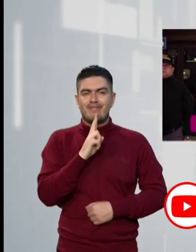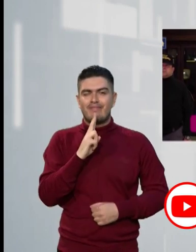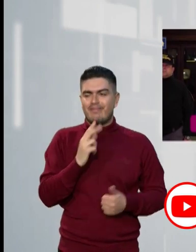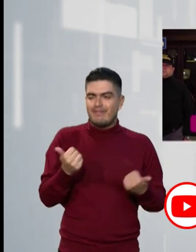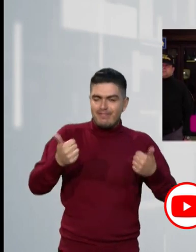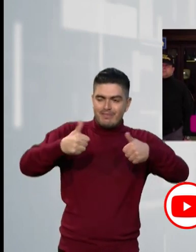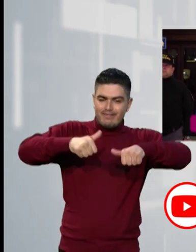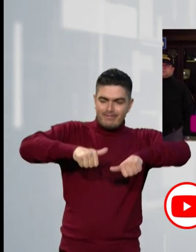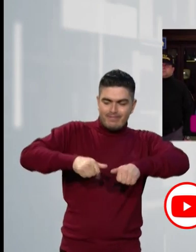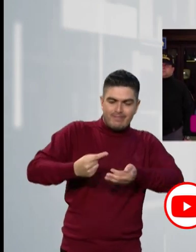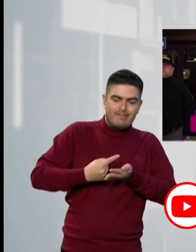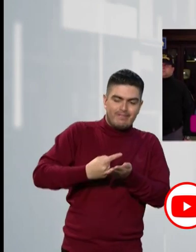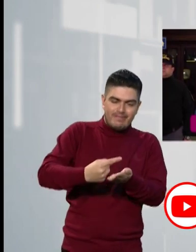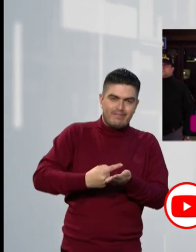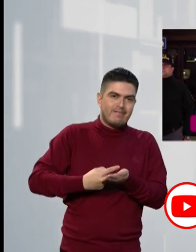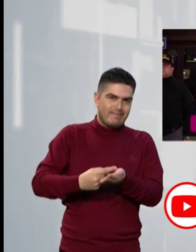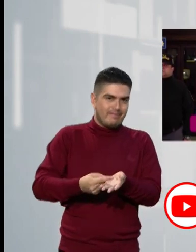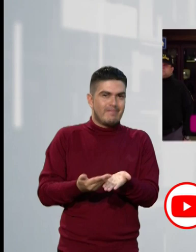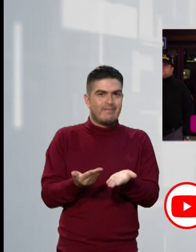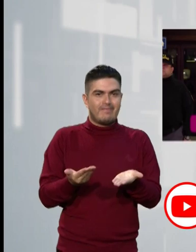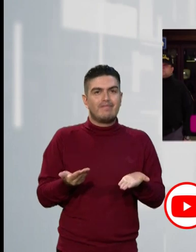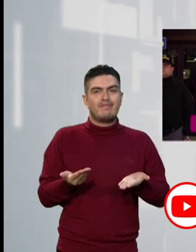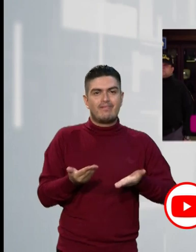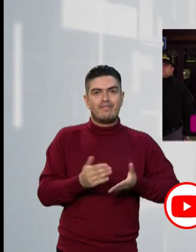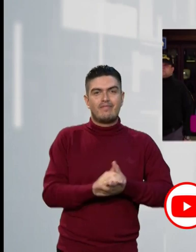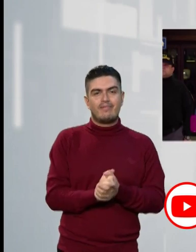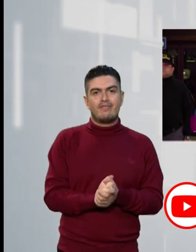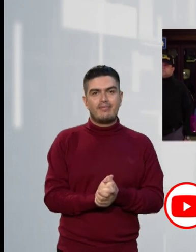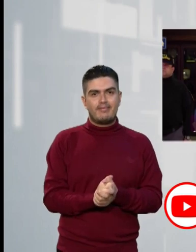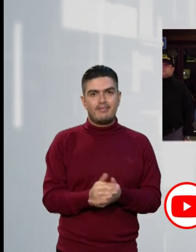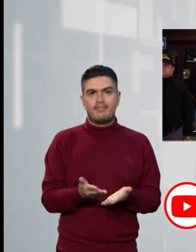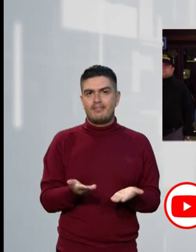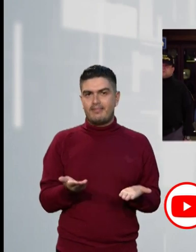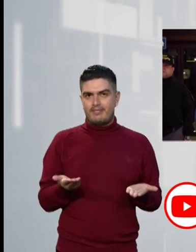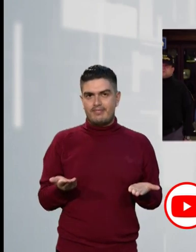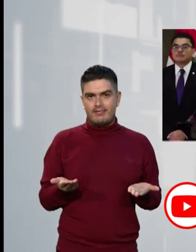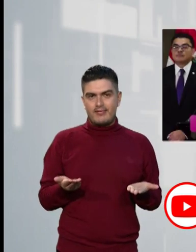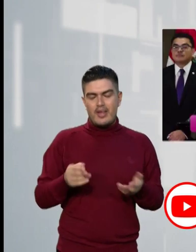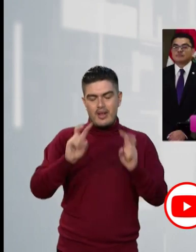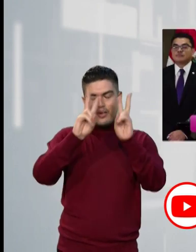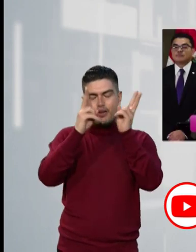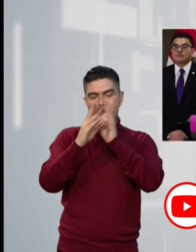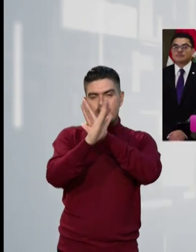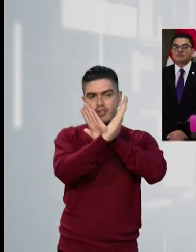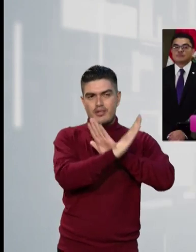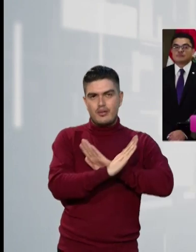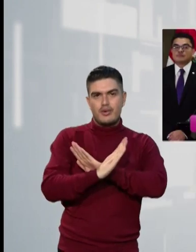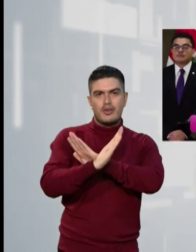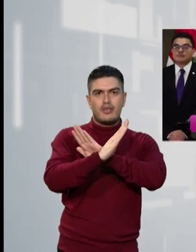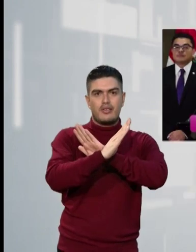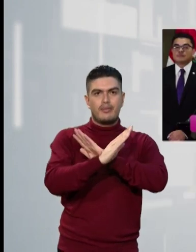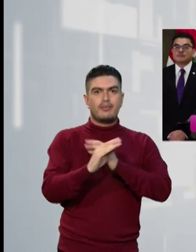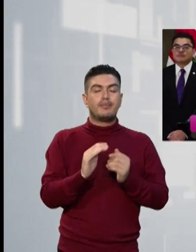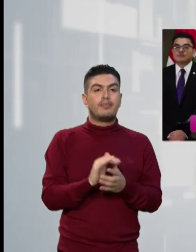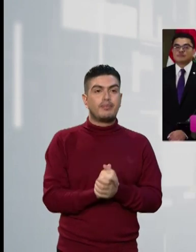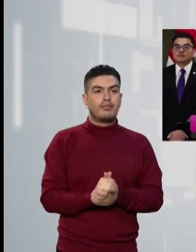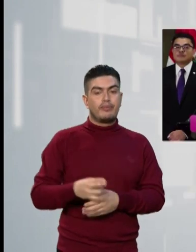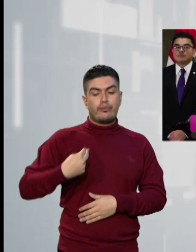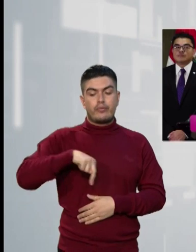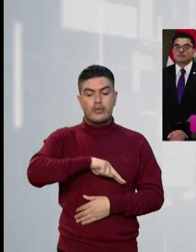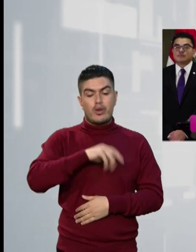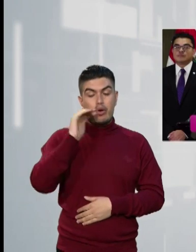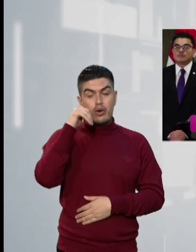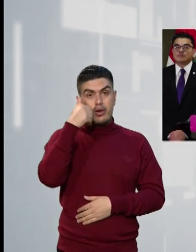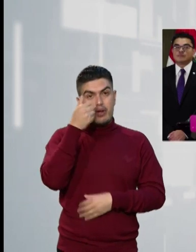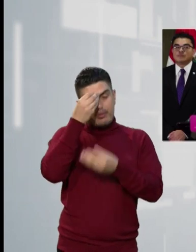también en acciones operativas desde el punto de vista de la seguridad pero queremos decirle a la sociedad de